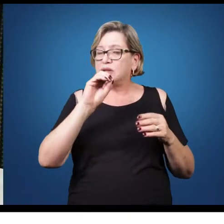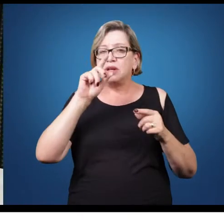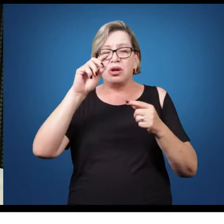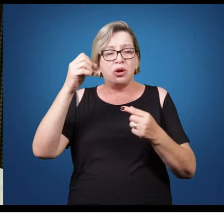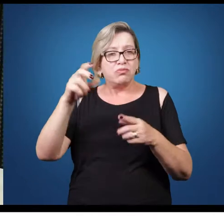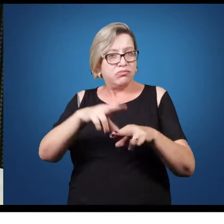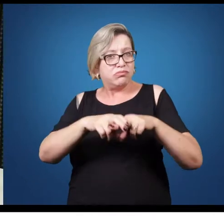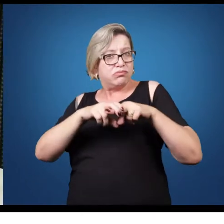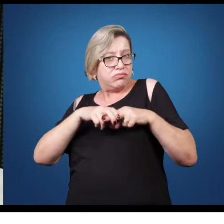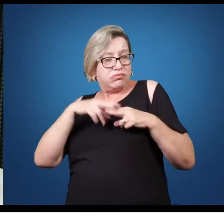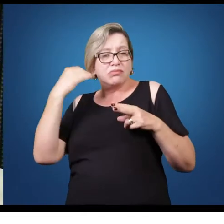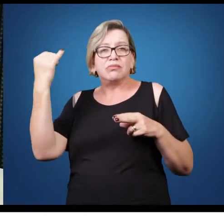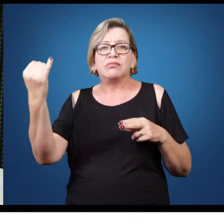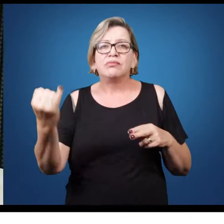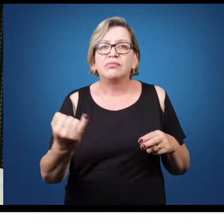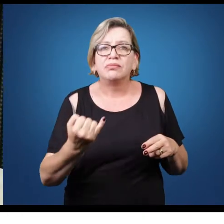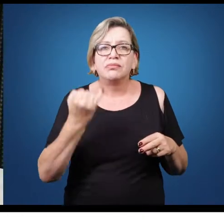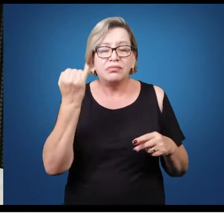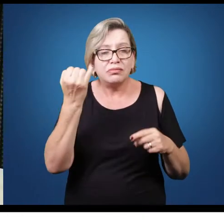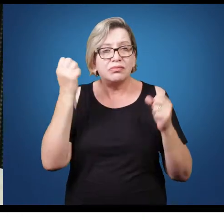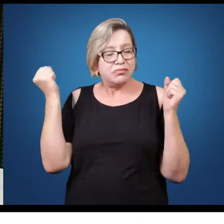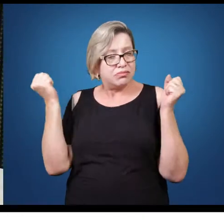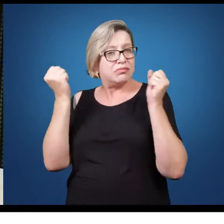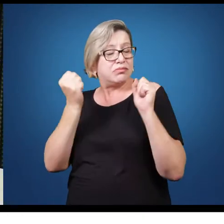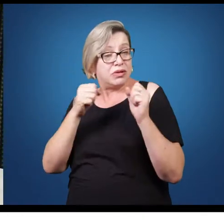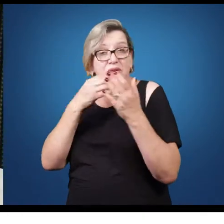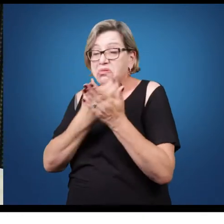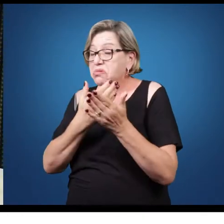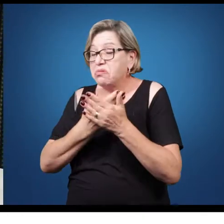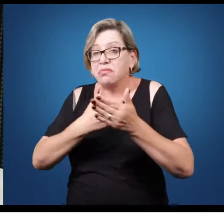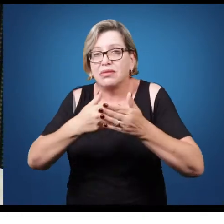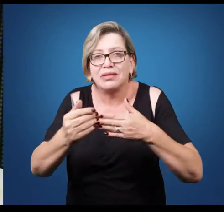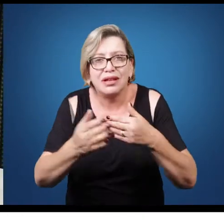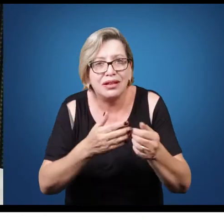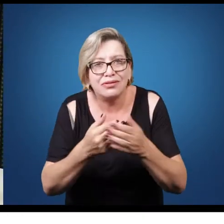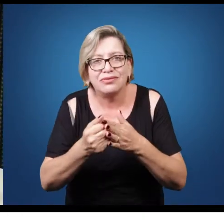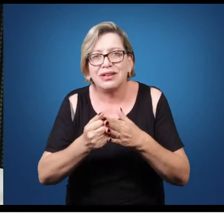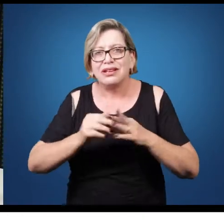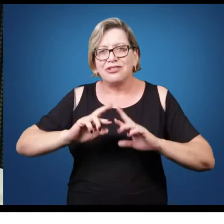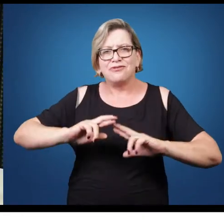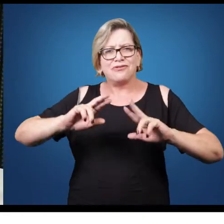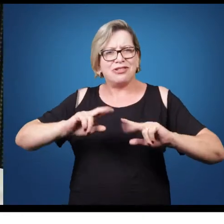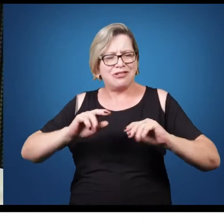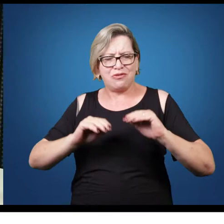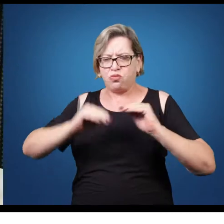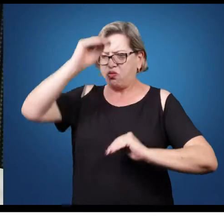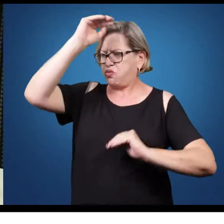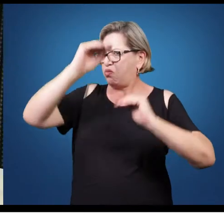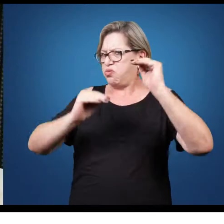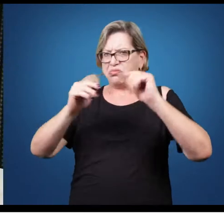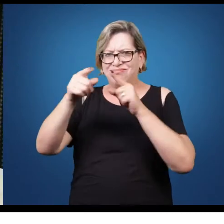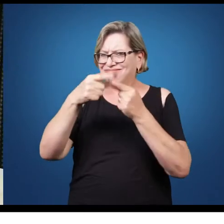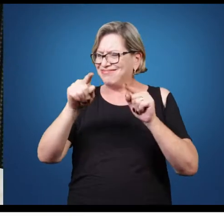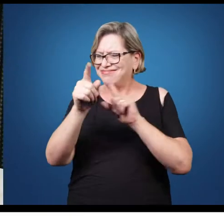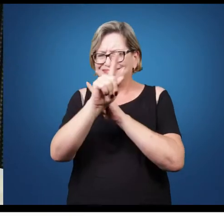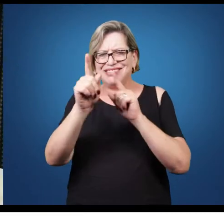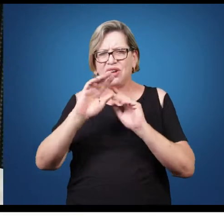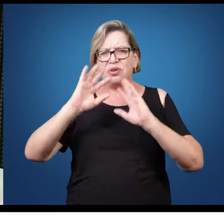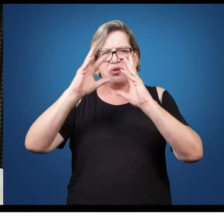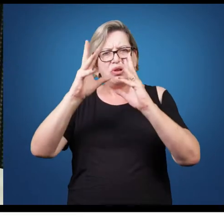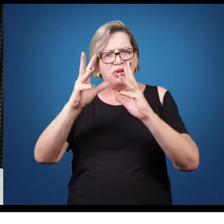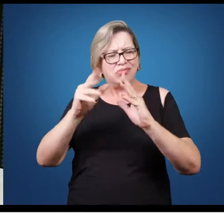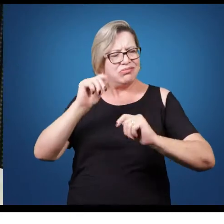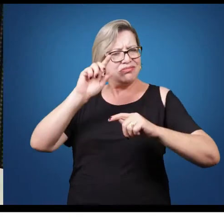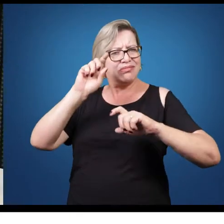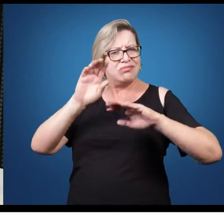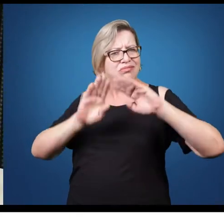qualquer música da gente pode estudar qualquer tipo de manifestação cultural e nenhuma decisão do tas superior do que a outra o mais importante que a outra depende